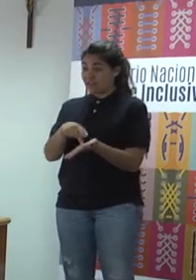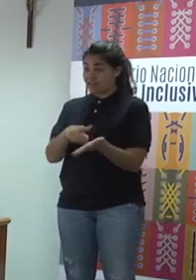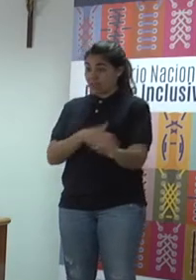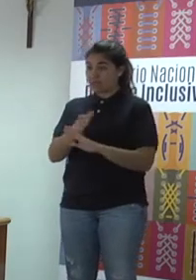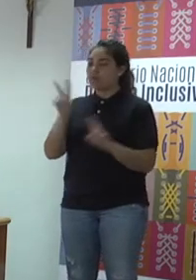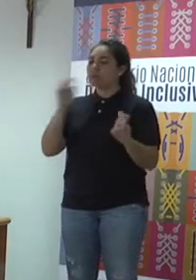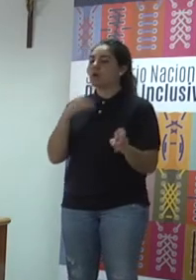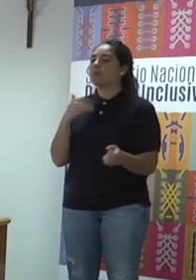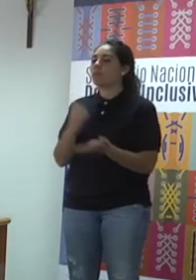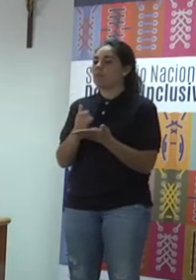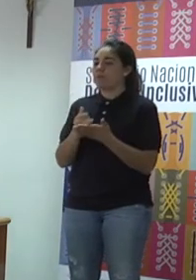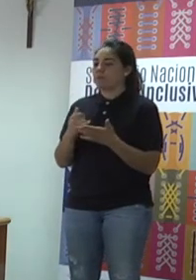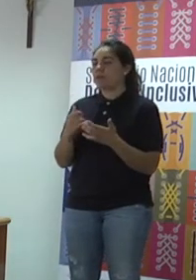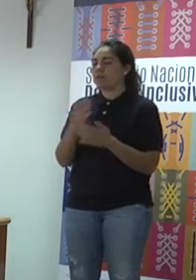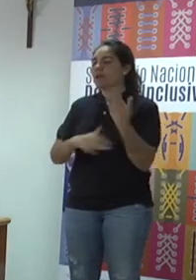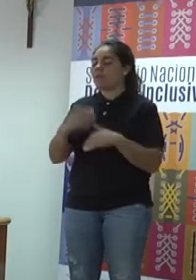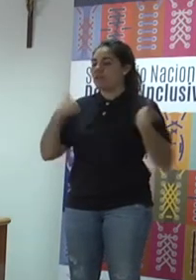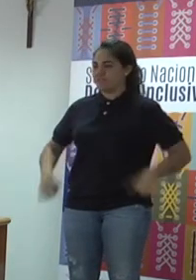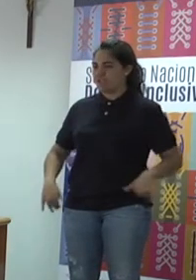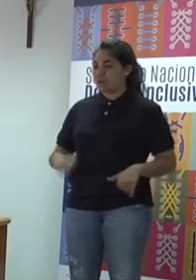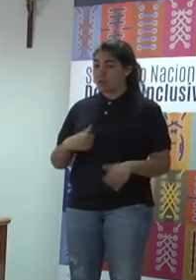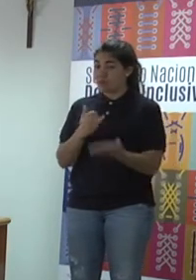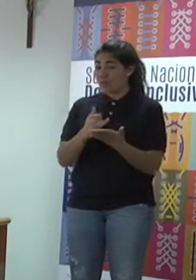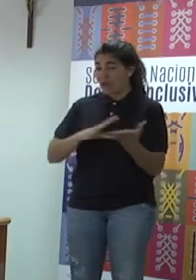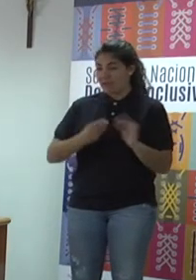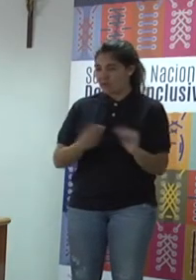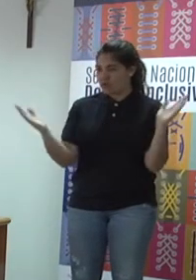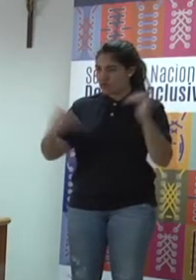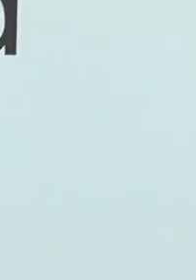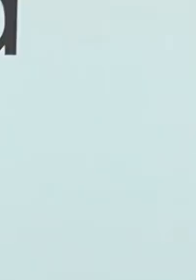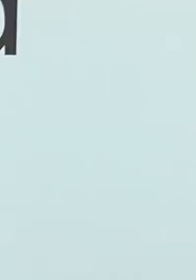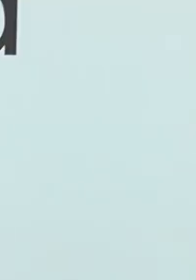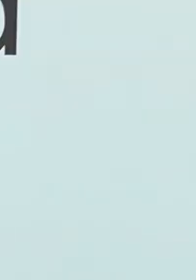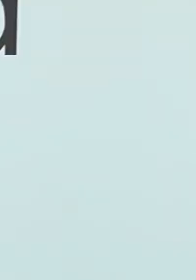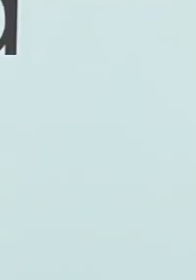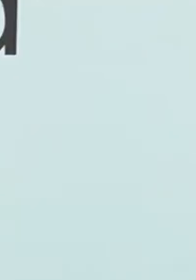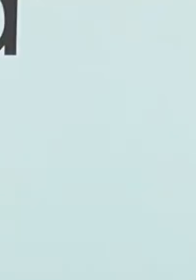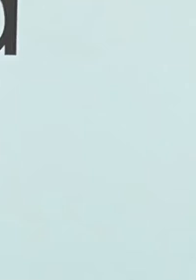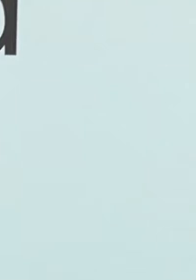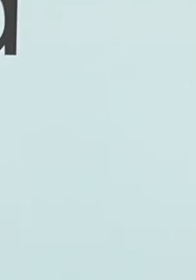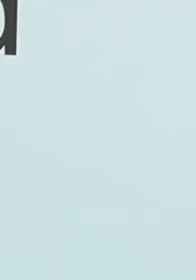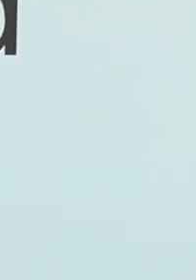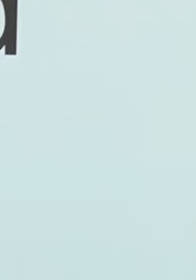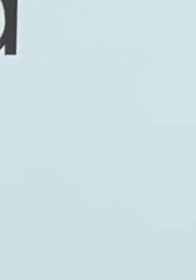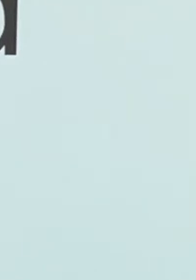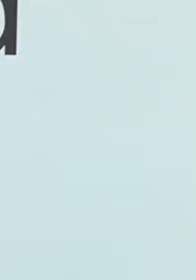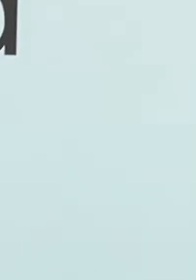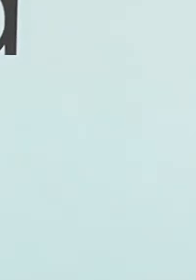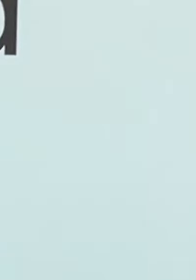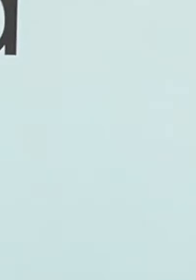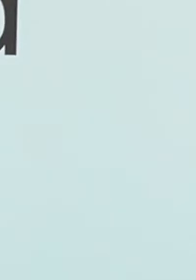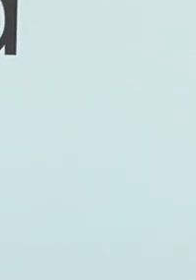pruebas adaptadas, entonces la gente no podía entrar. No era por otra cosa. Y fue muy enriquecedor, mucho. También